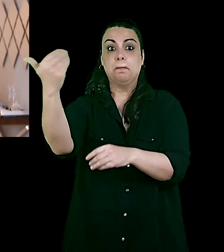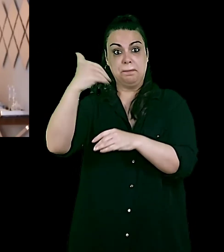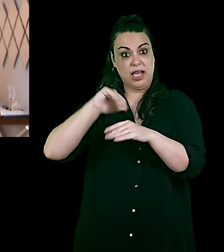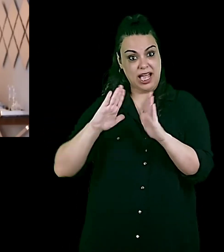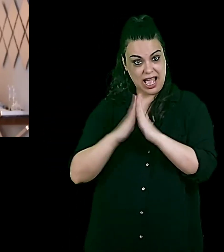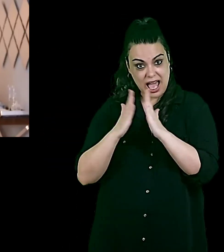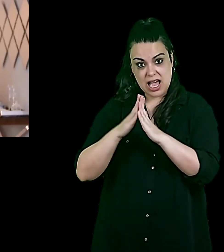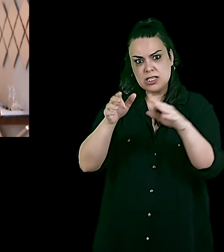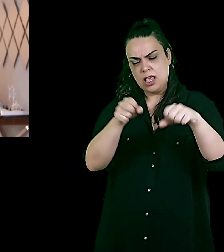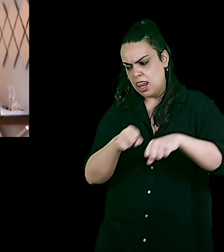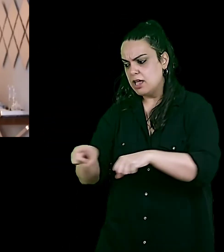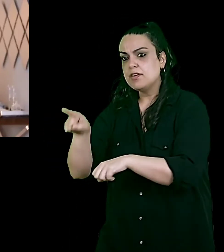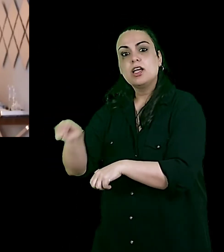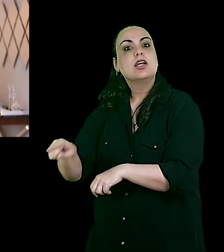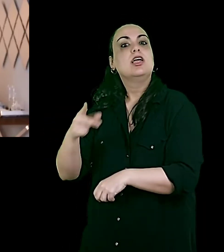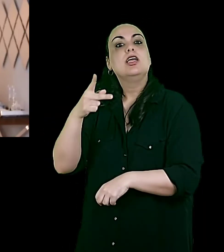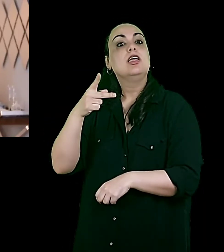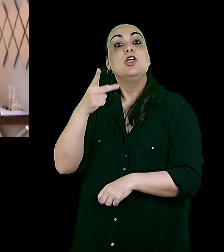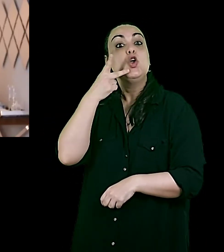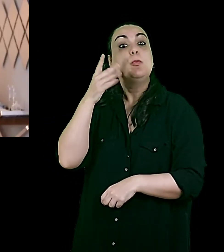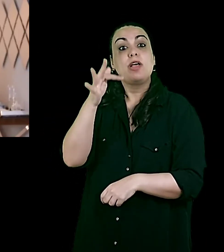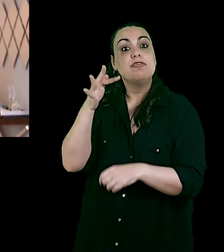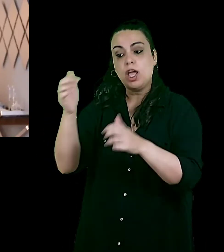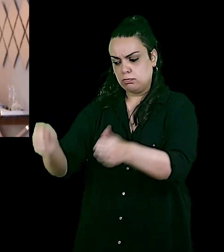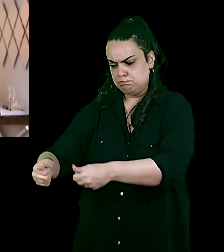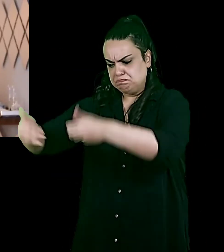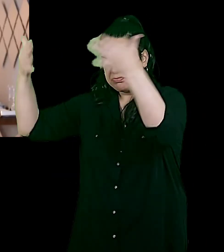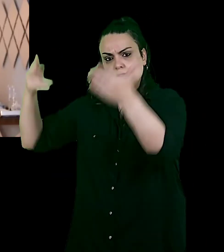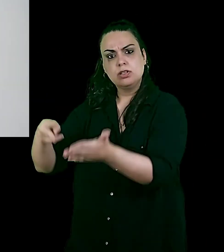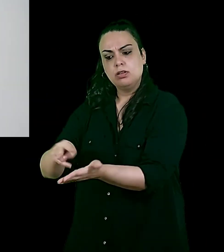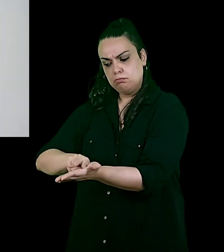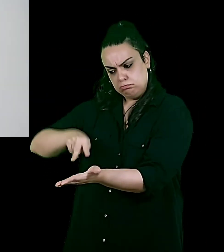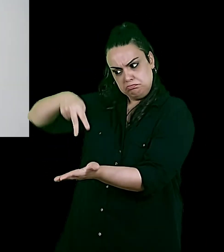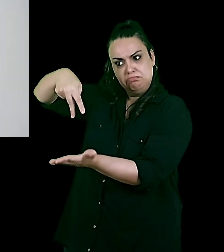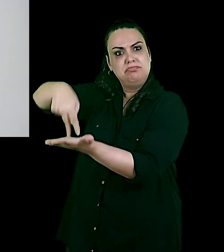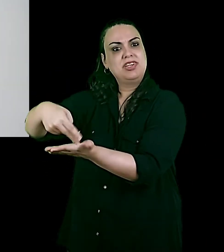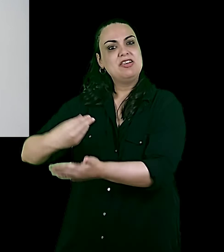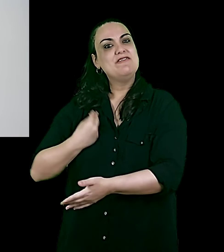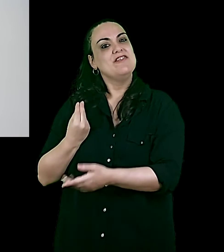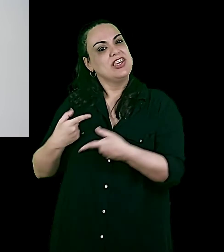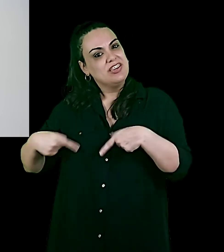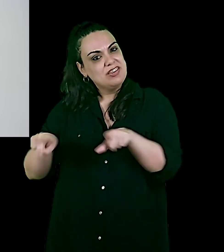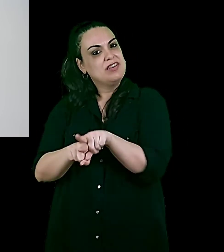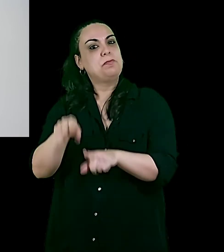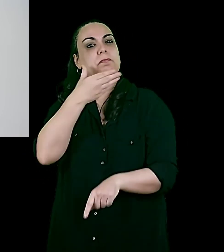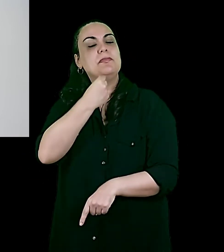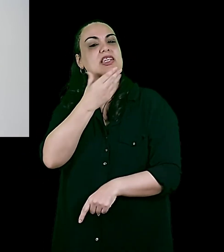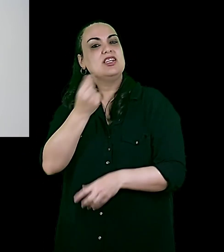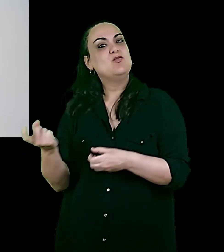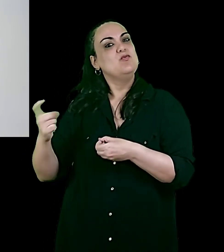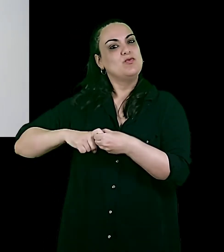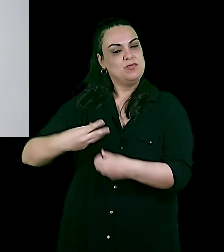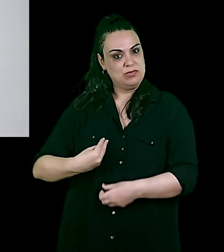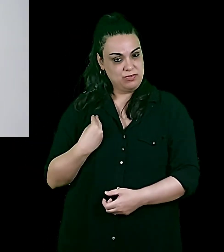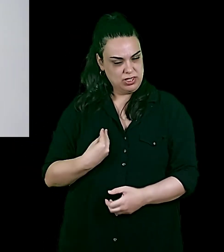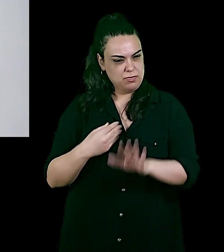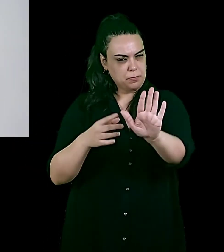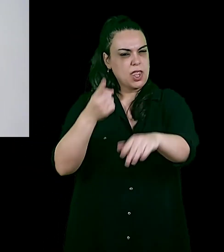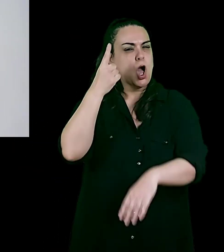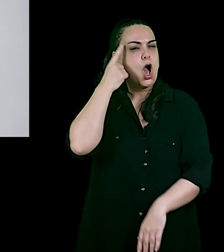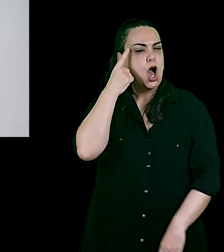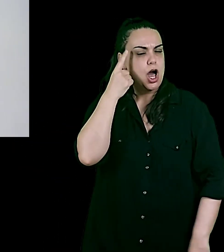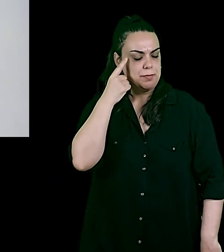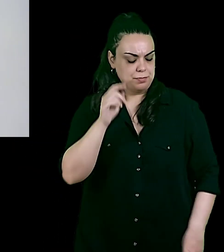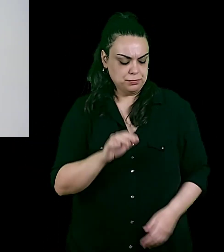profeta para dentro da casa dela. E o profeta ressuscita o menino. Agora, pare para analisar por 2 minutos.